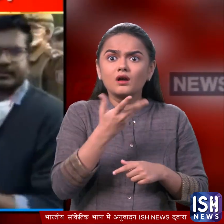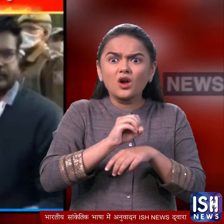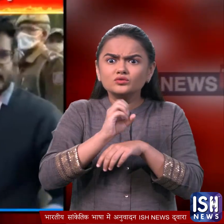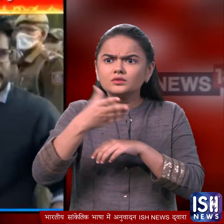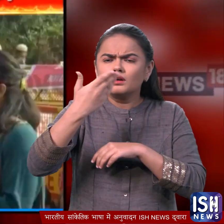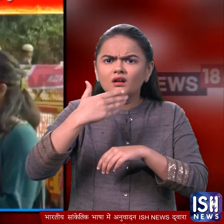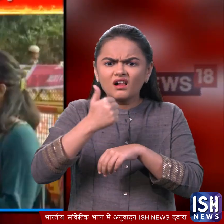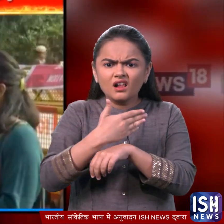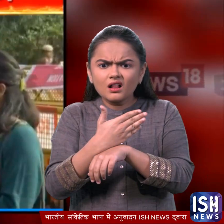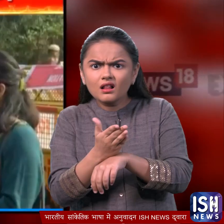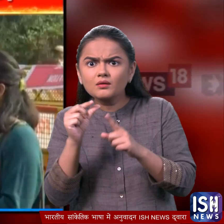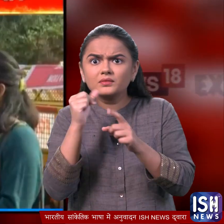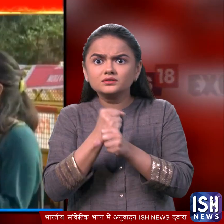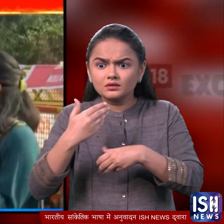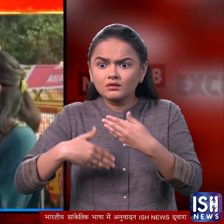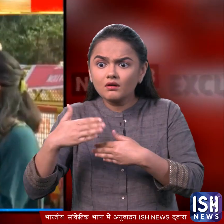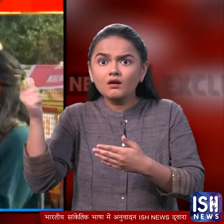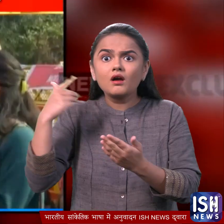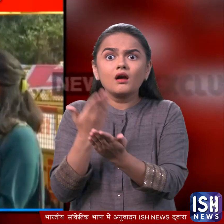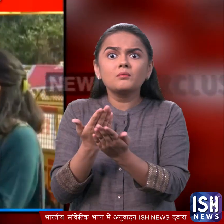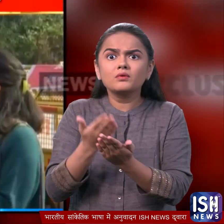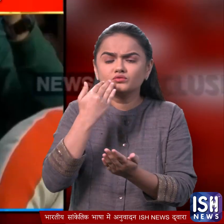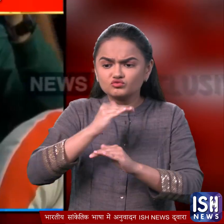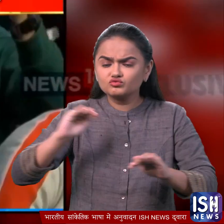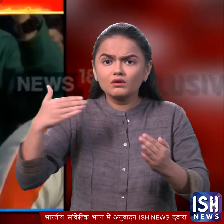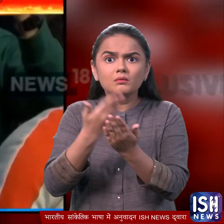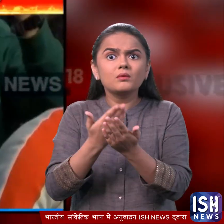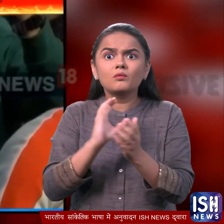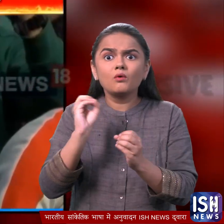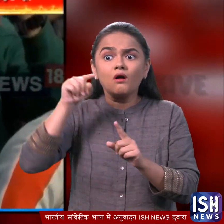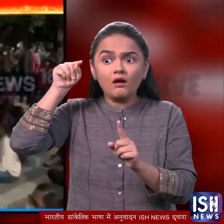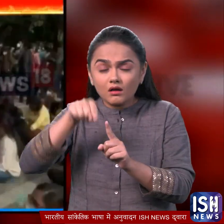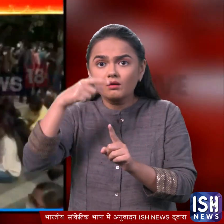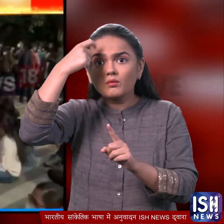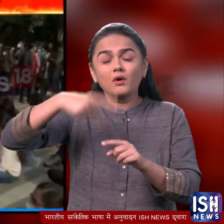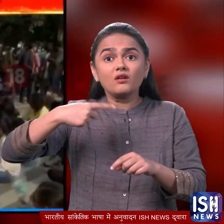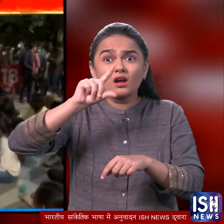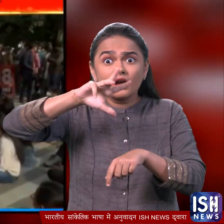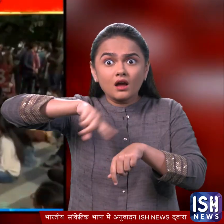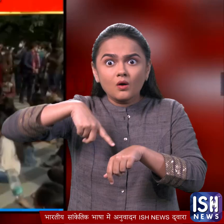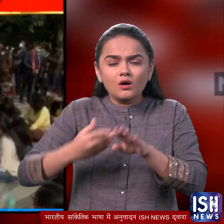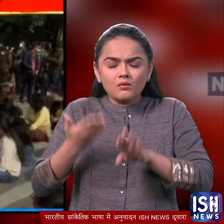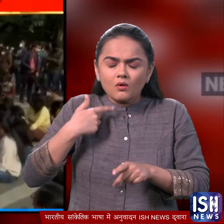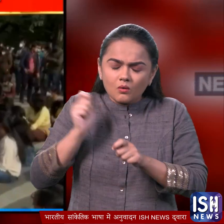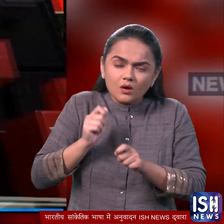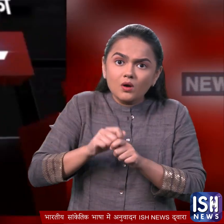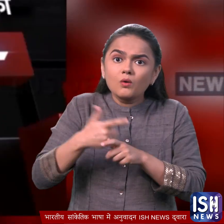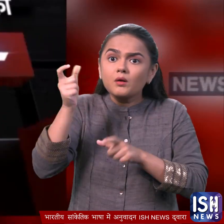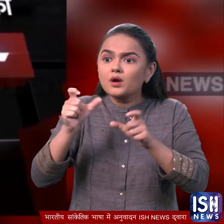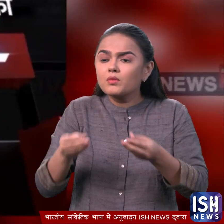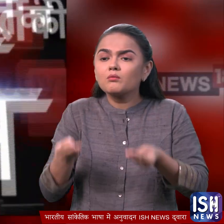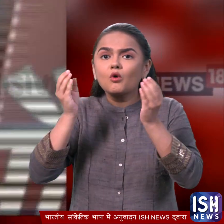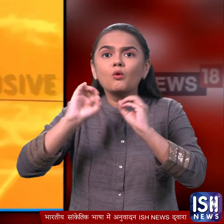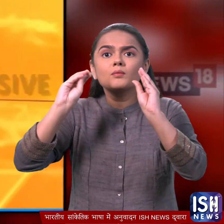में देरी की वजह से पीजी फर्स्ट ईयर के छात्रों का नामांकन नहीं हो पा रहा और इसी वजह से वो रोजाना 18 घंटे से ज्यादा काम करने को मजबूर